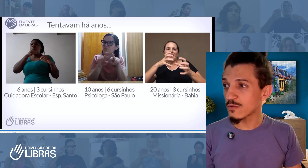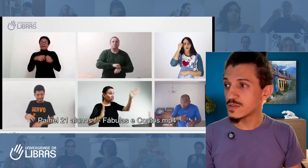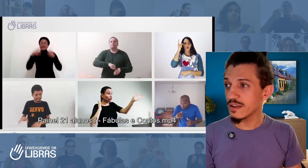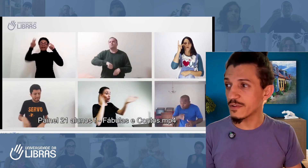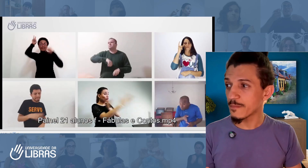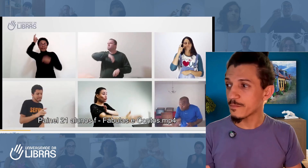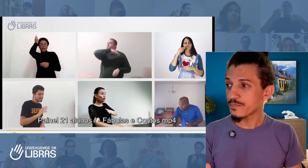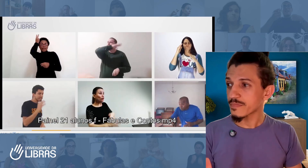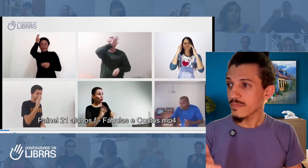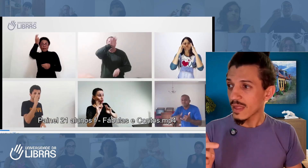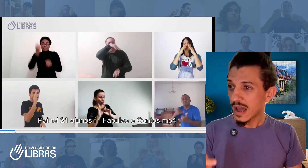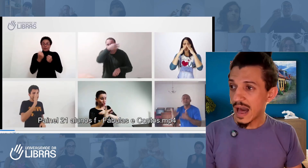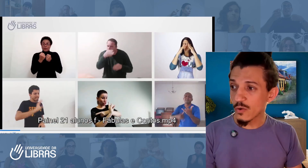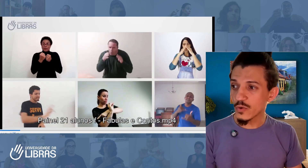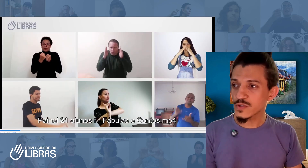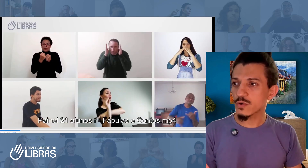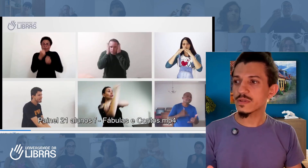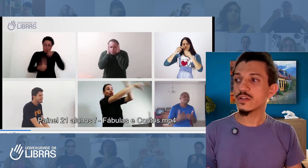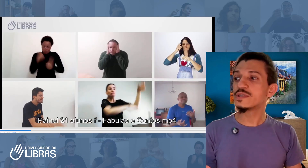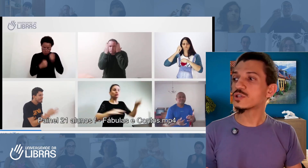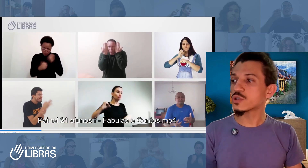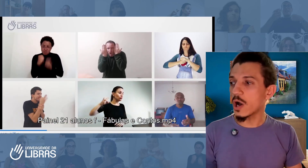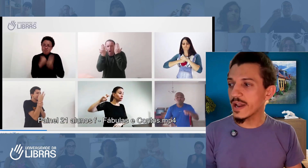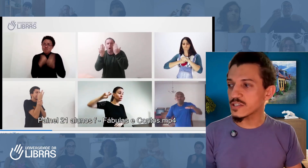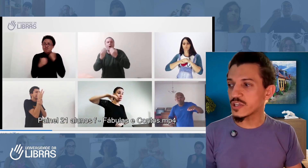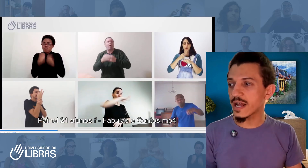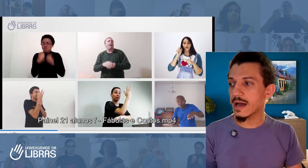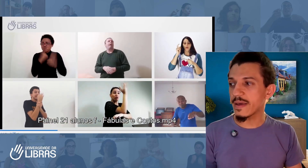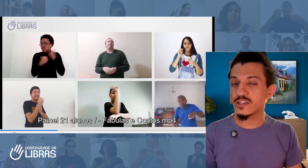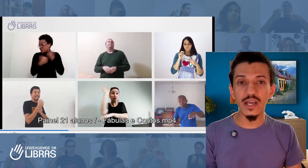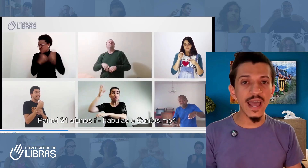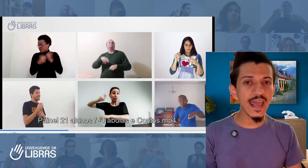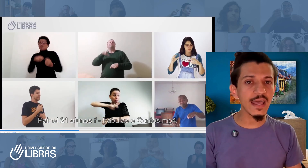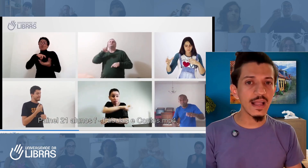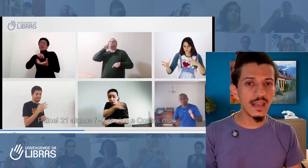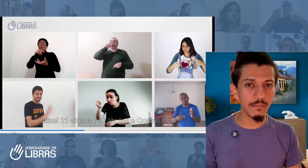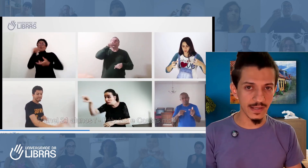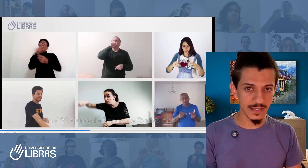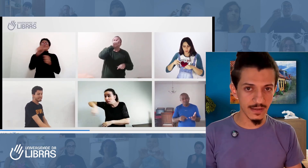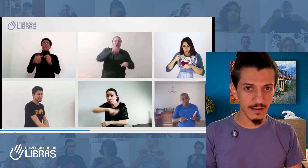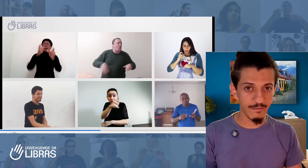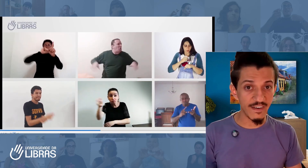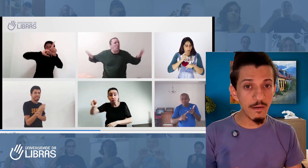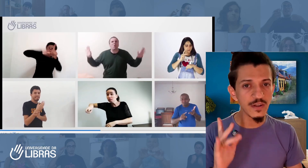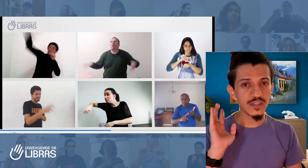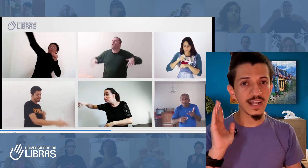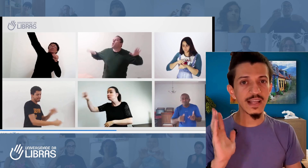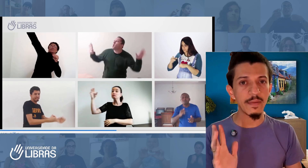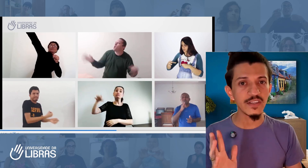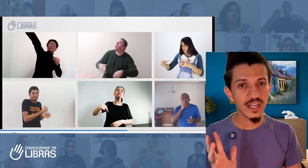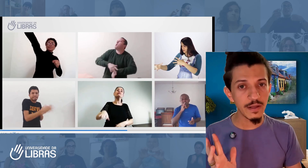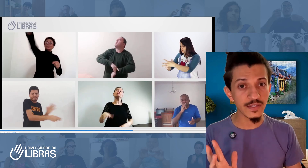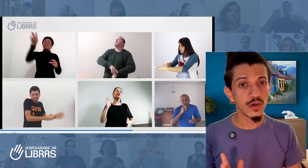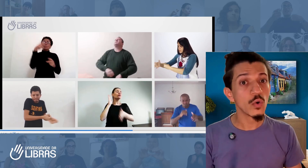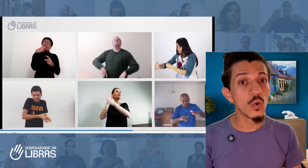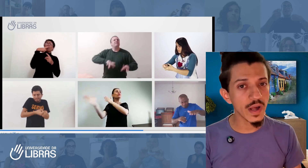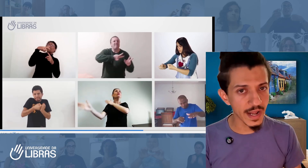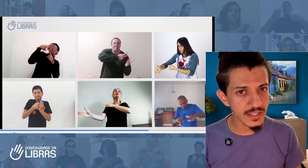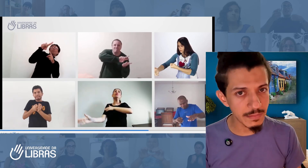inclusive, alunos contando histórias diretamente em Libras, fábulas diretamente em Libras com grande